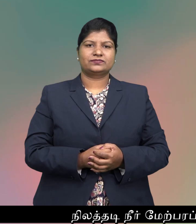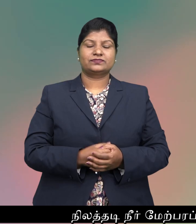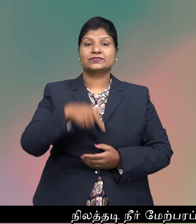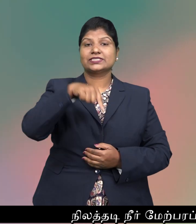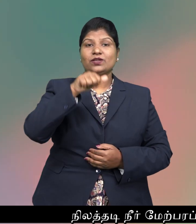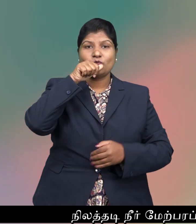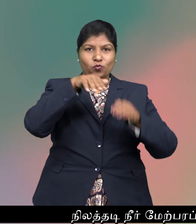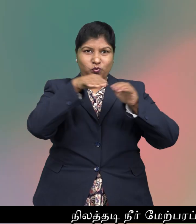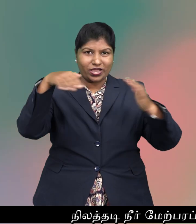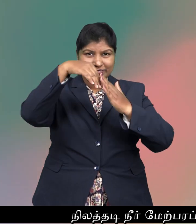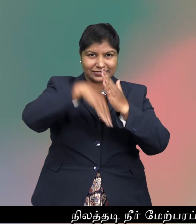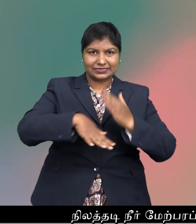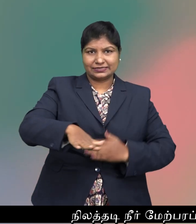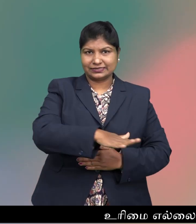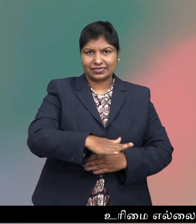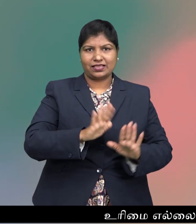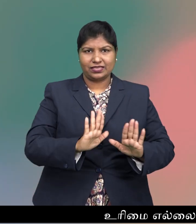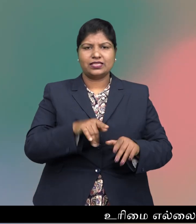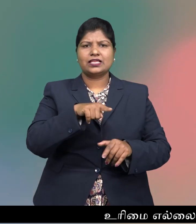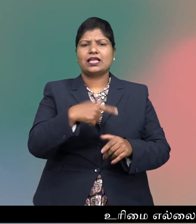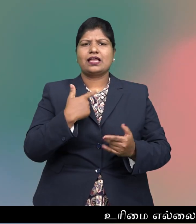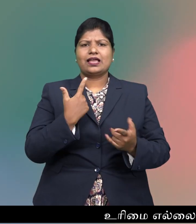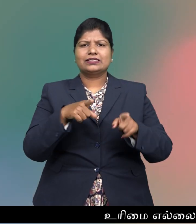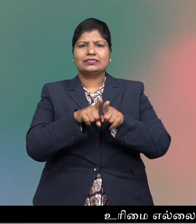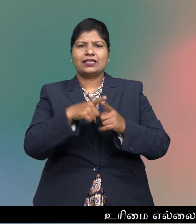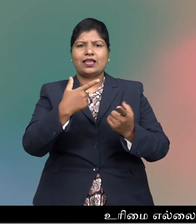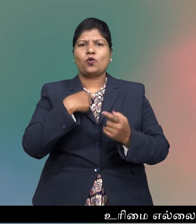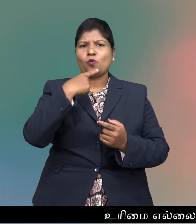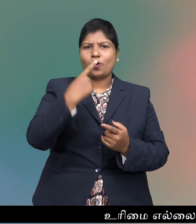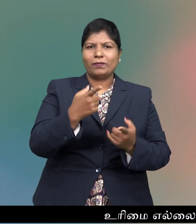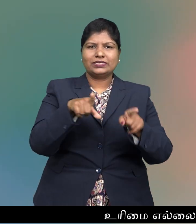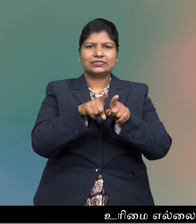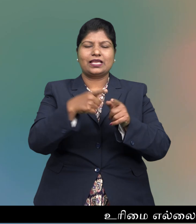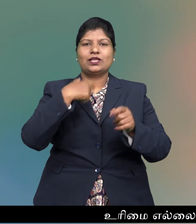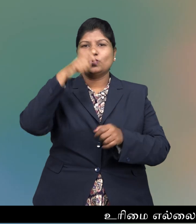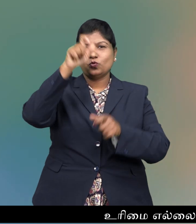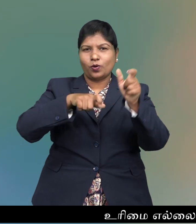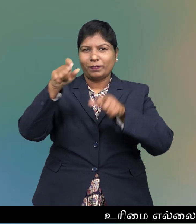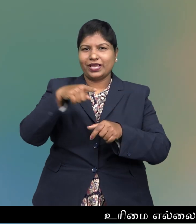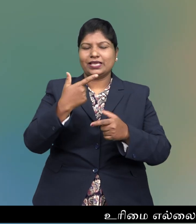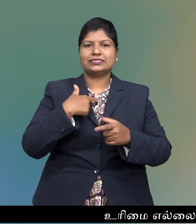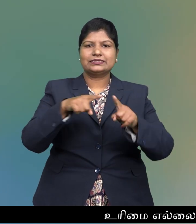நிலத்தடி நீர் மேற்பரப்பில் உருவாக்கப்பட்ட மனித நில உரிமை எல்லைகளுக்கு